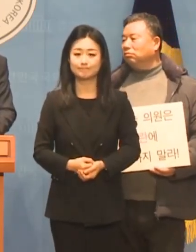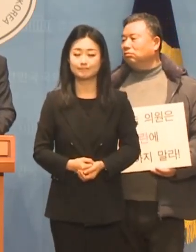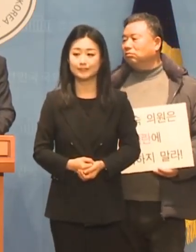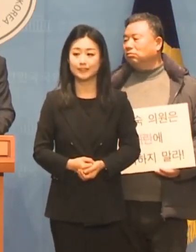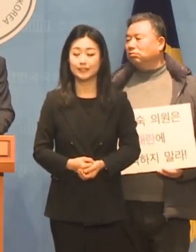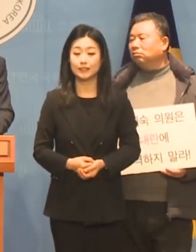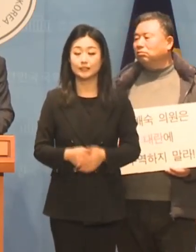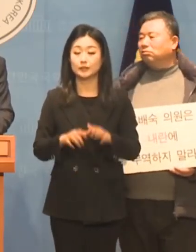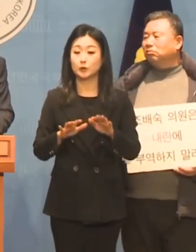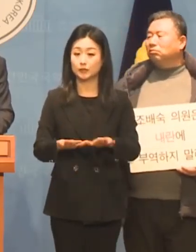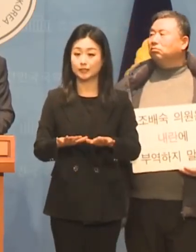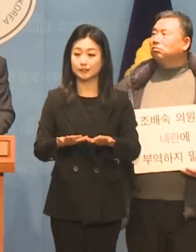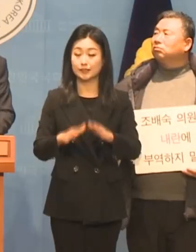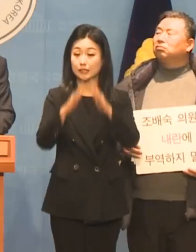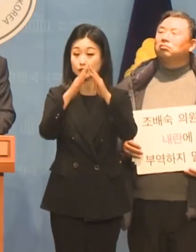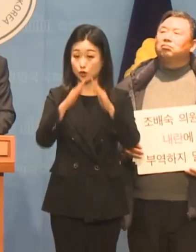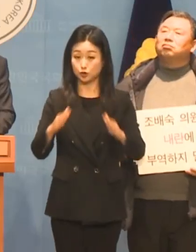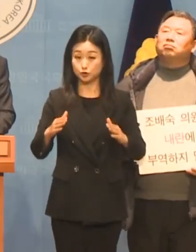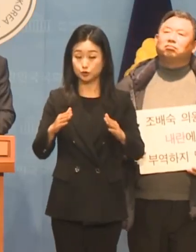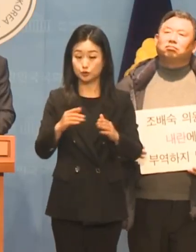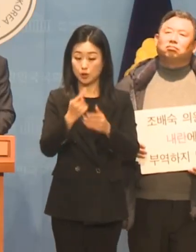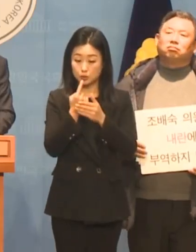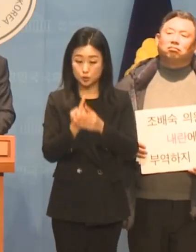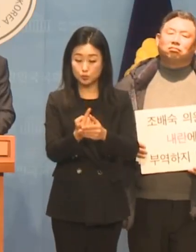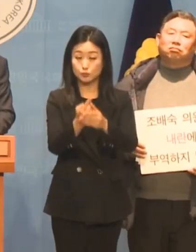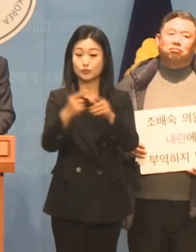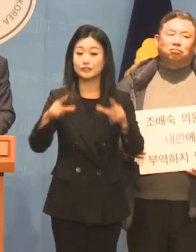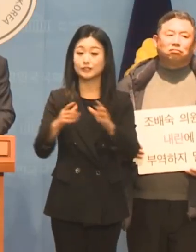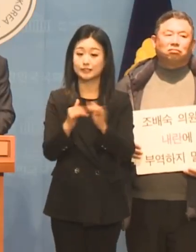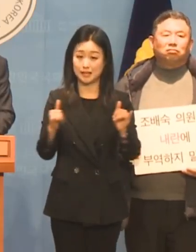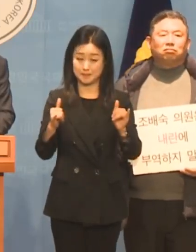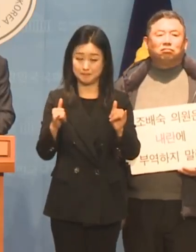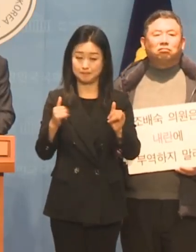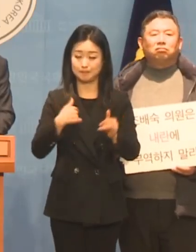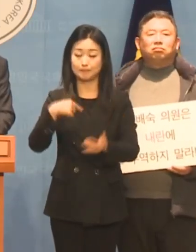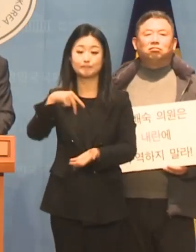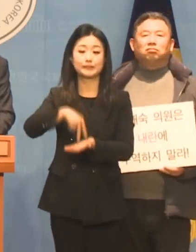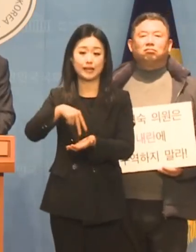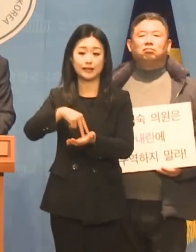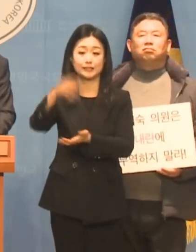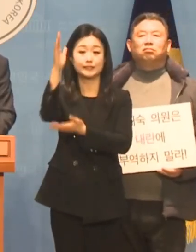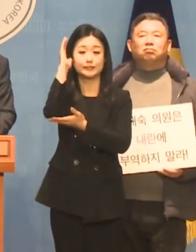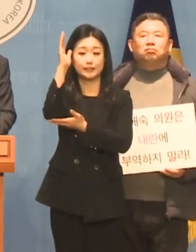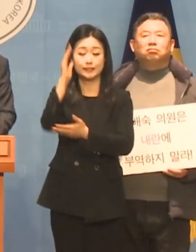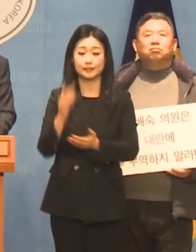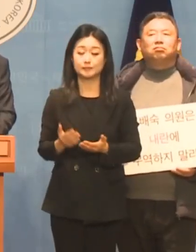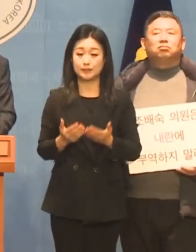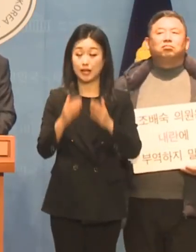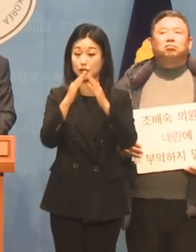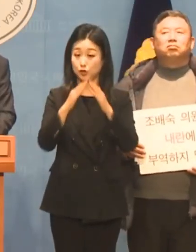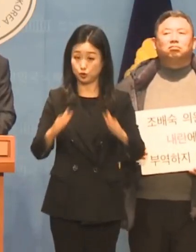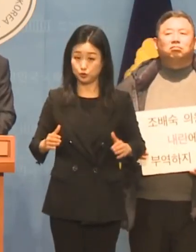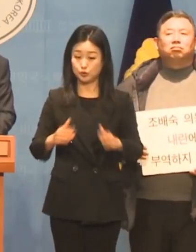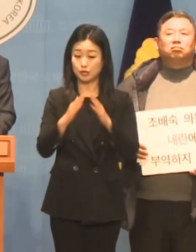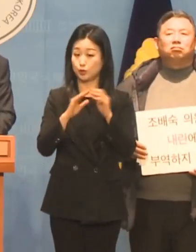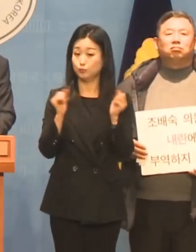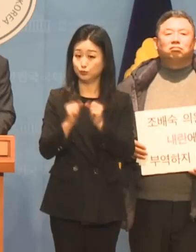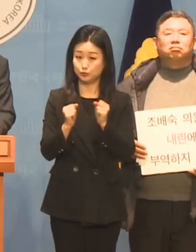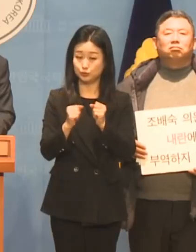저는 오늘 전주 촛불시민의 한 사람으로 이 자리에 섰습니다. 전주와